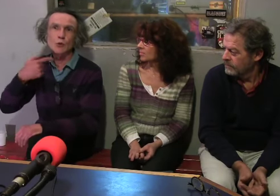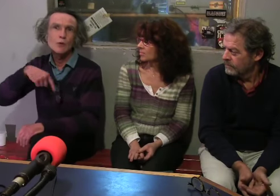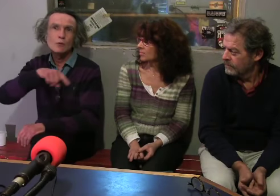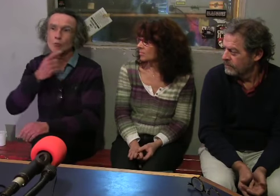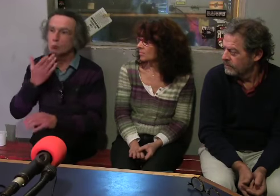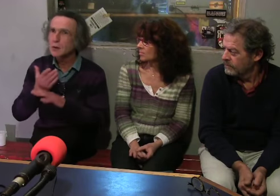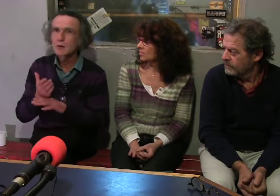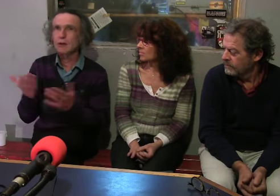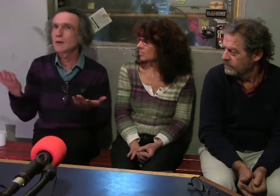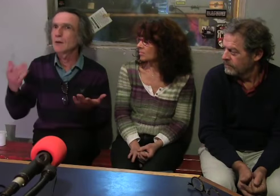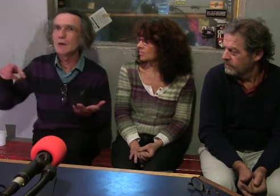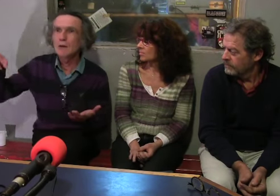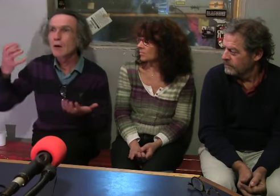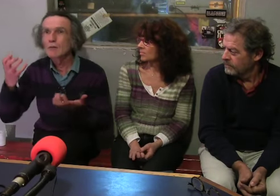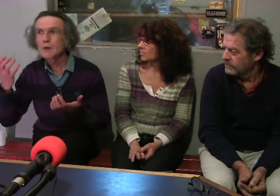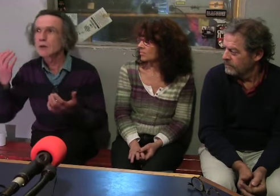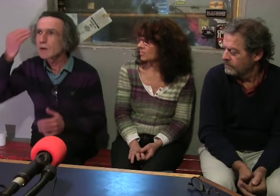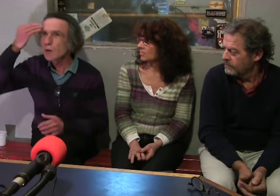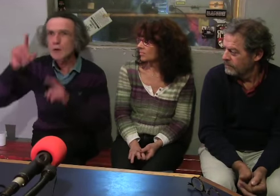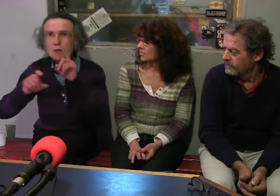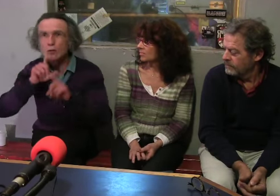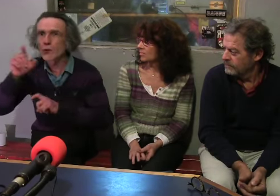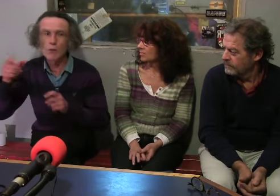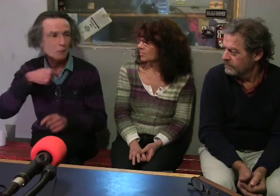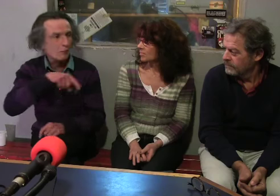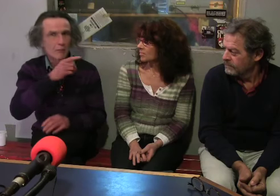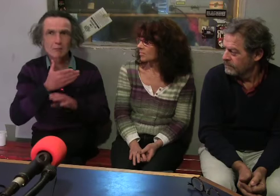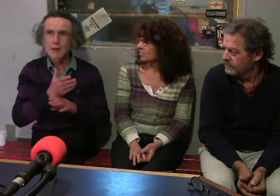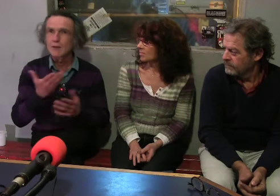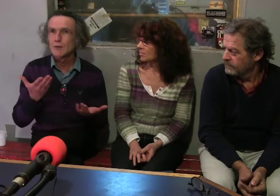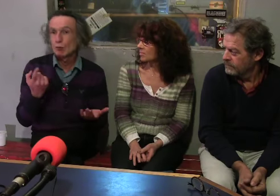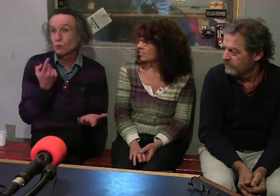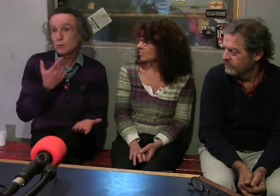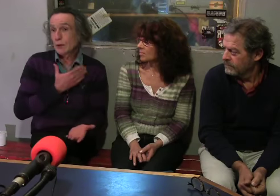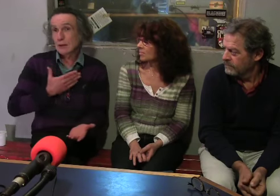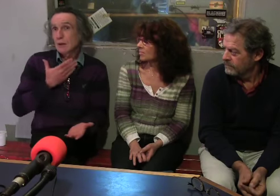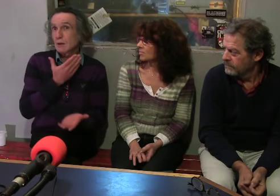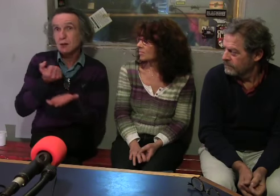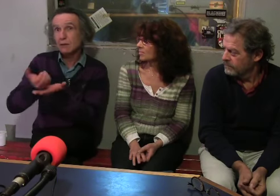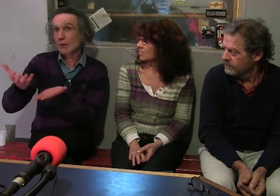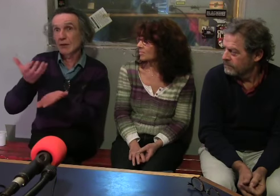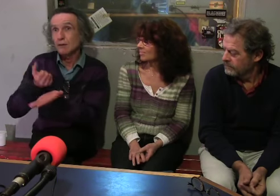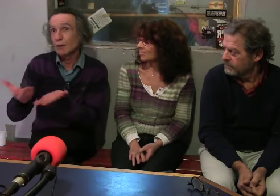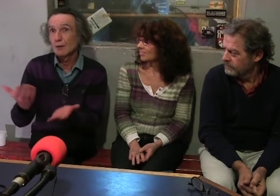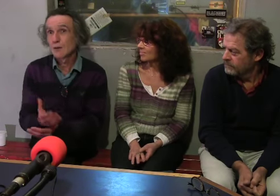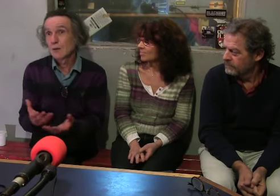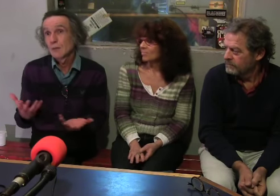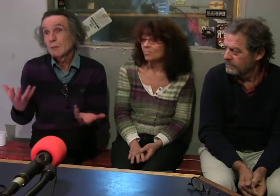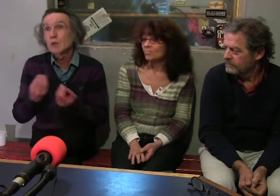nous posent des questions, soient curieux. Nous, on est toujours contents d'informer les gens. Malheureusement, les occasions sont rares de